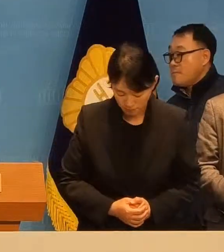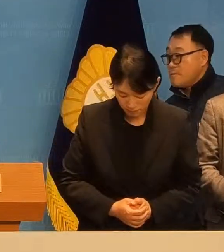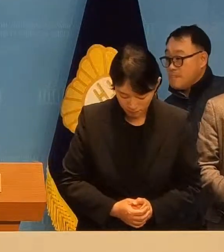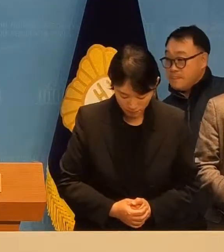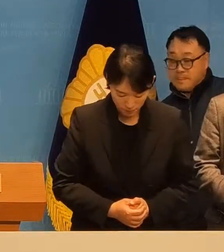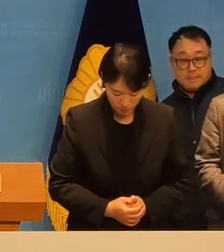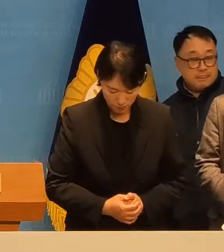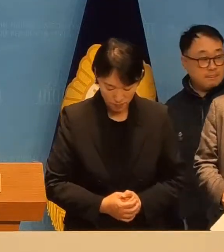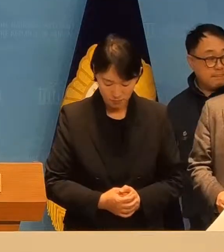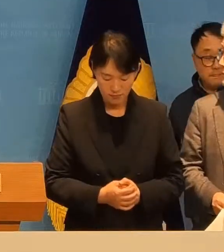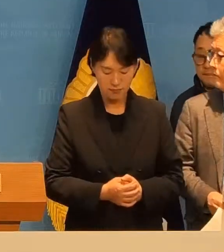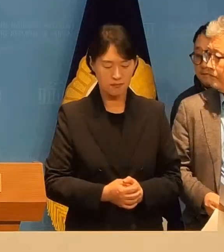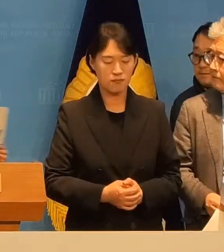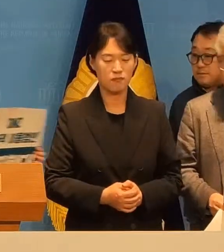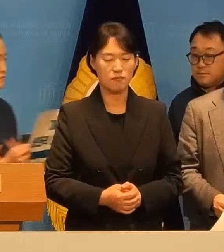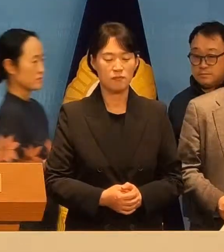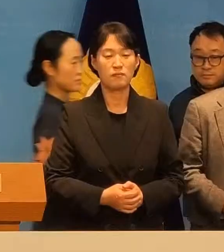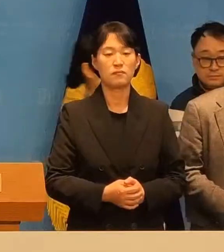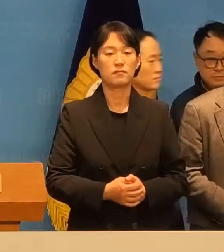뒤쪽 겹쳐도 나오는 거야.